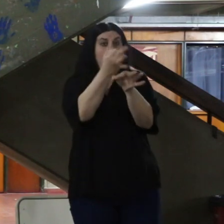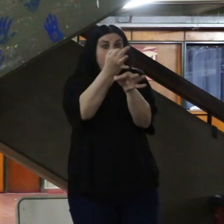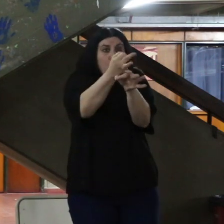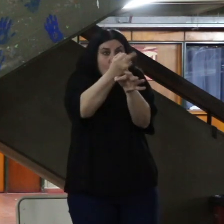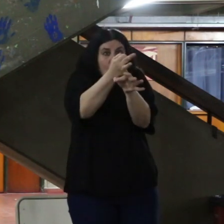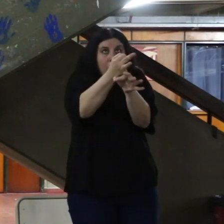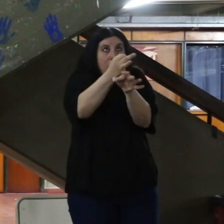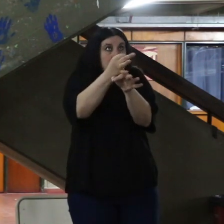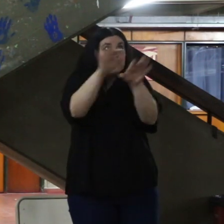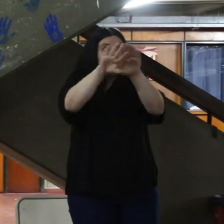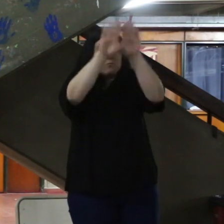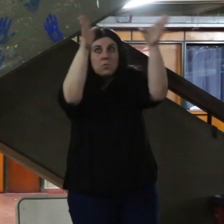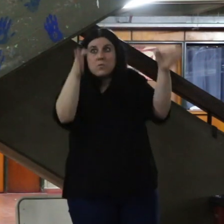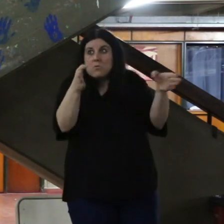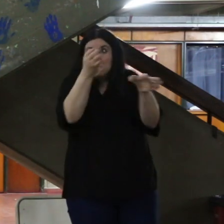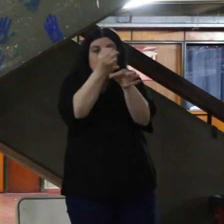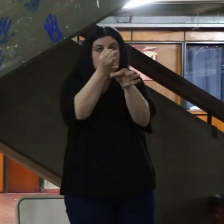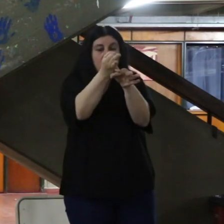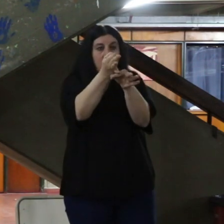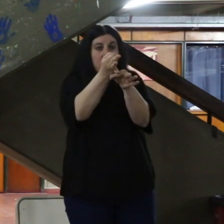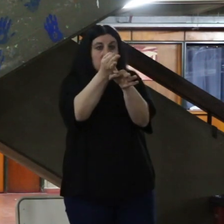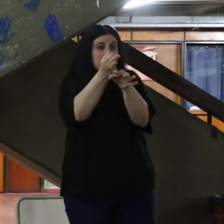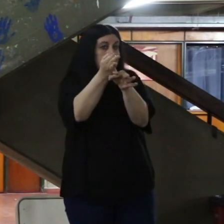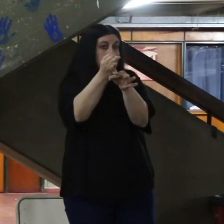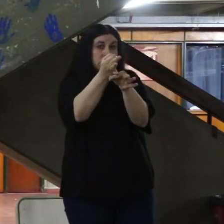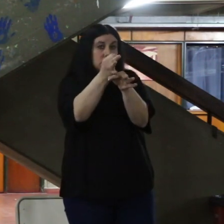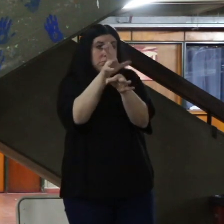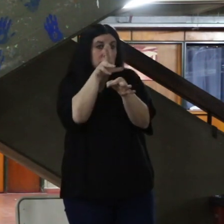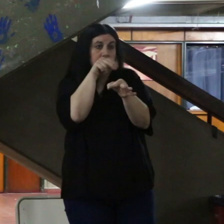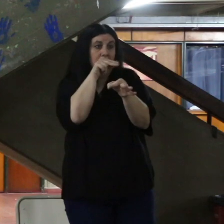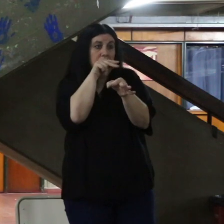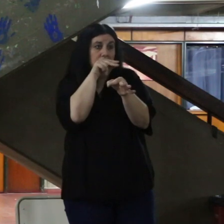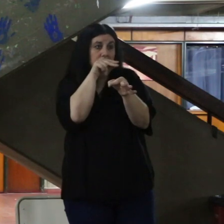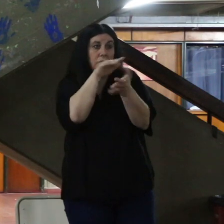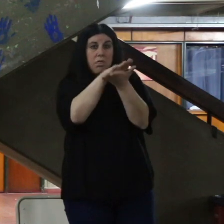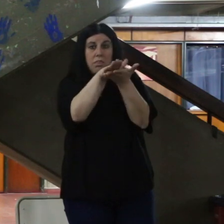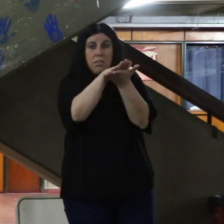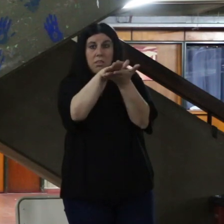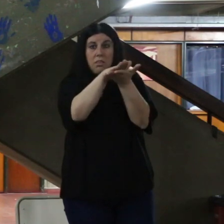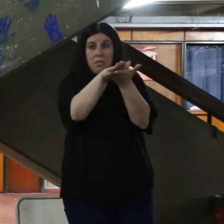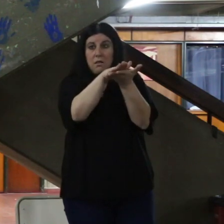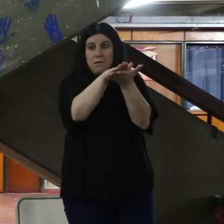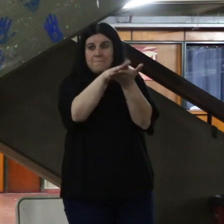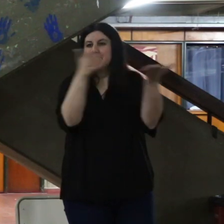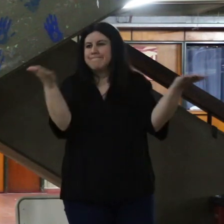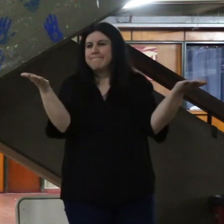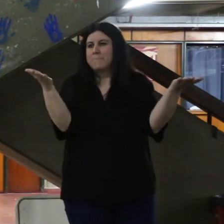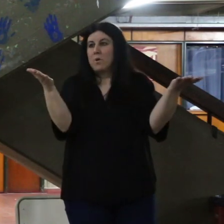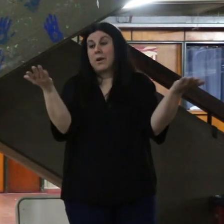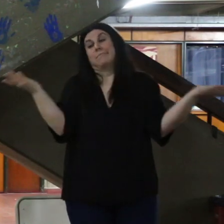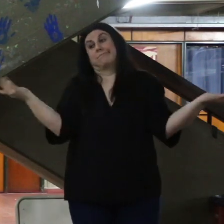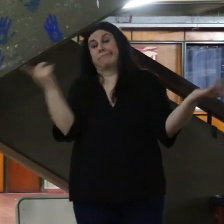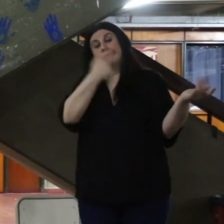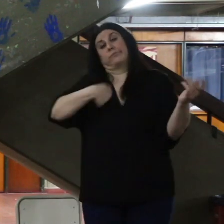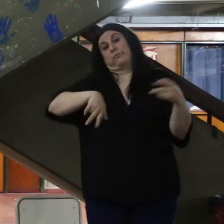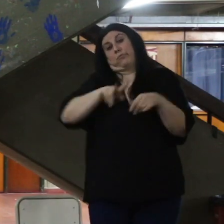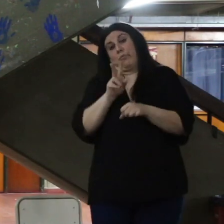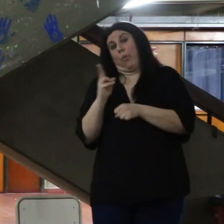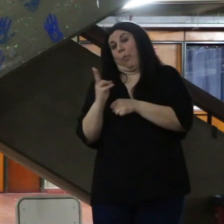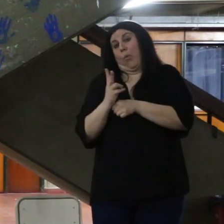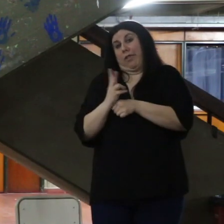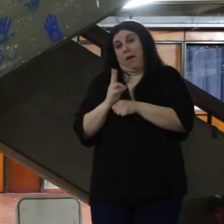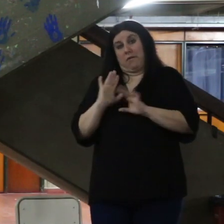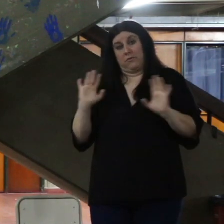la materialidad, ¿sí?, de ese edificio vacío, y porque nos estábamos cuidando,